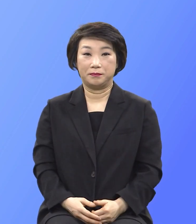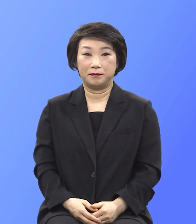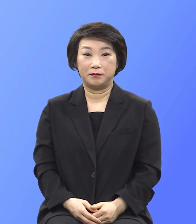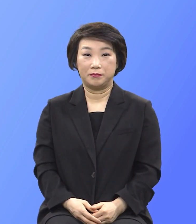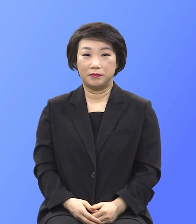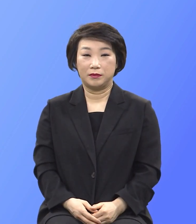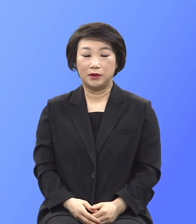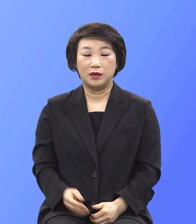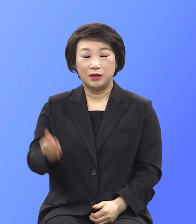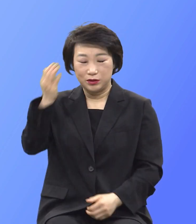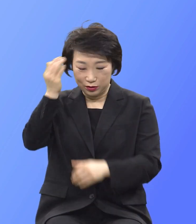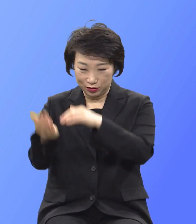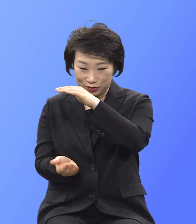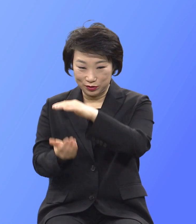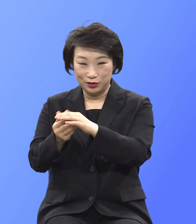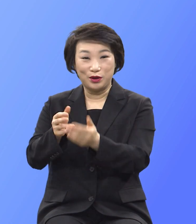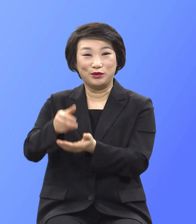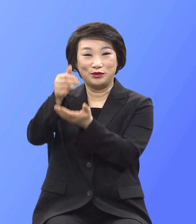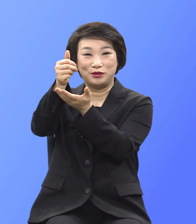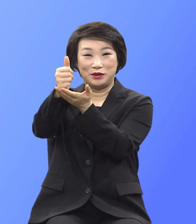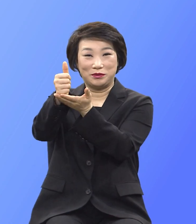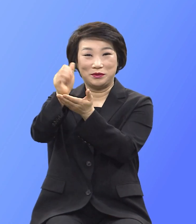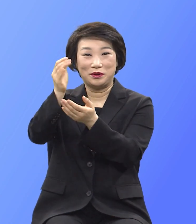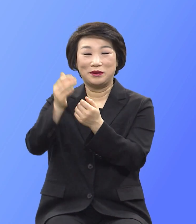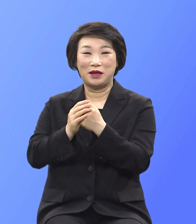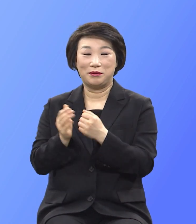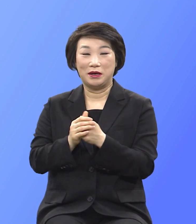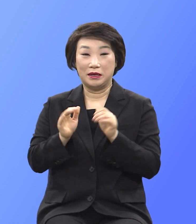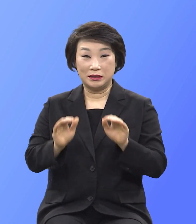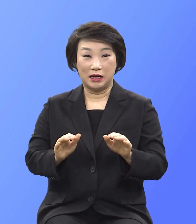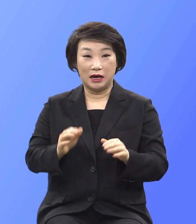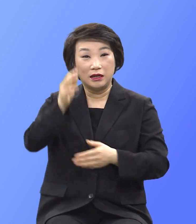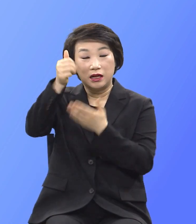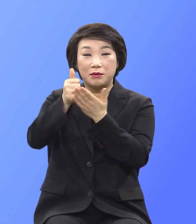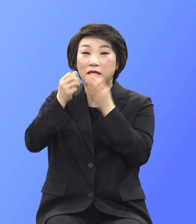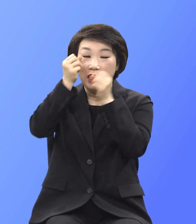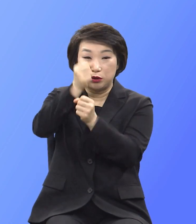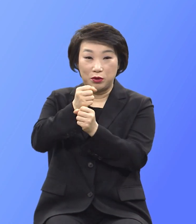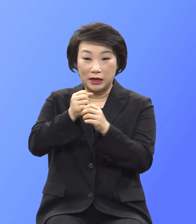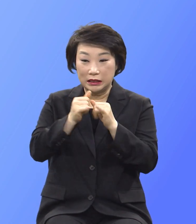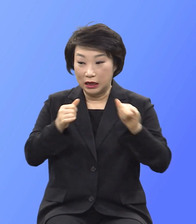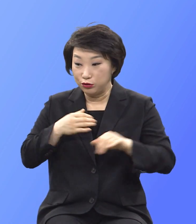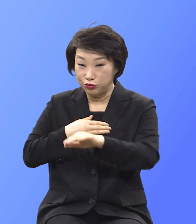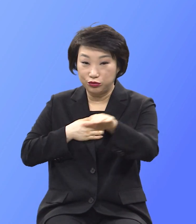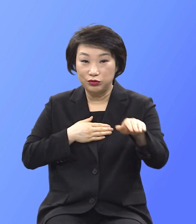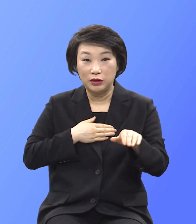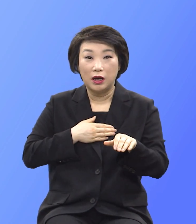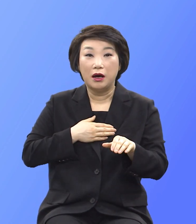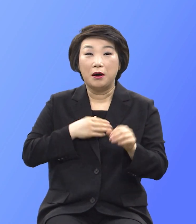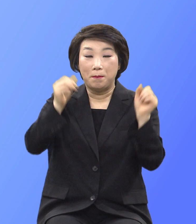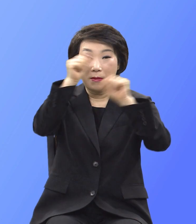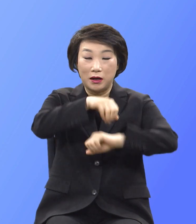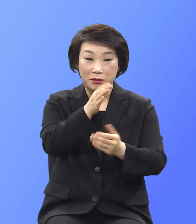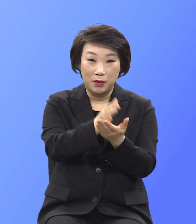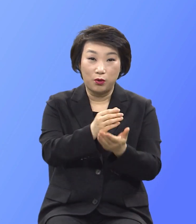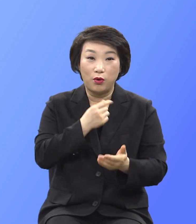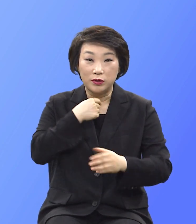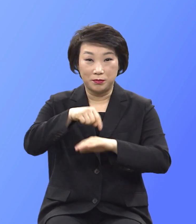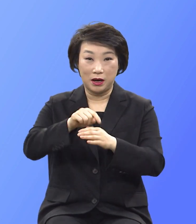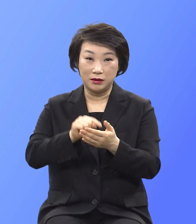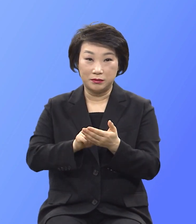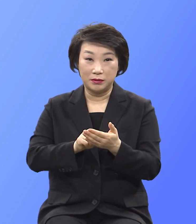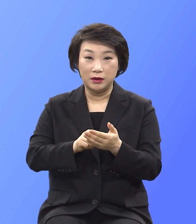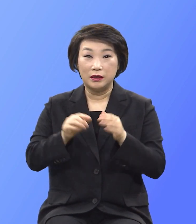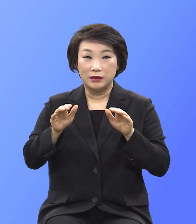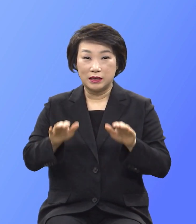있는 존재하신 분이기에 자기가 창조한 인간이 망하지 않기를 간절히 바라는